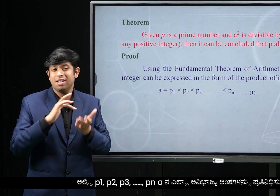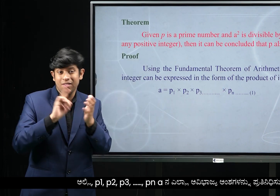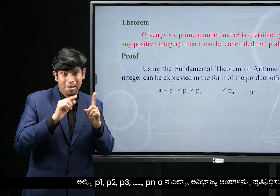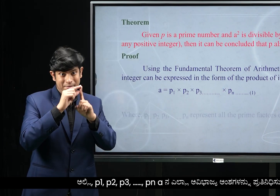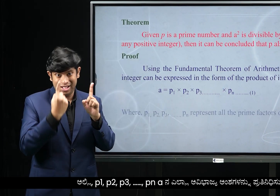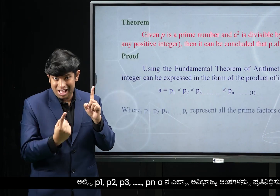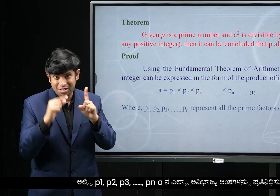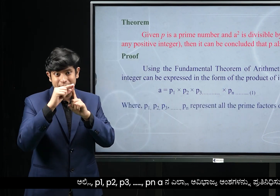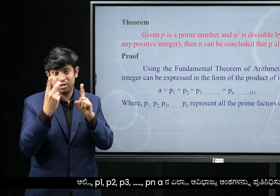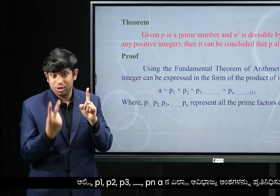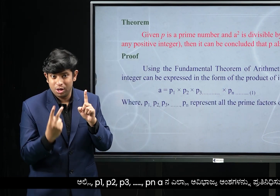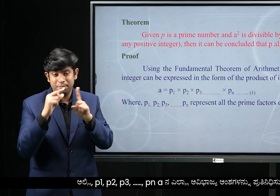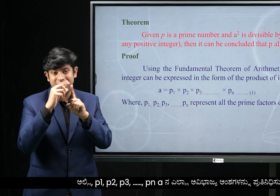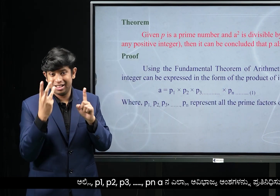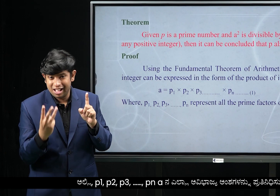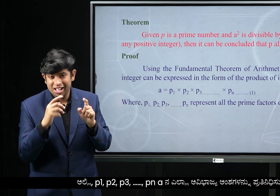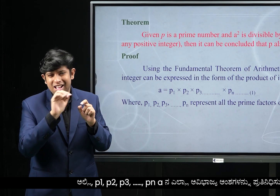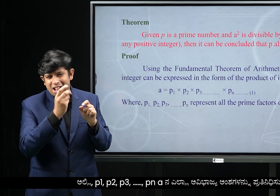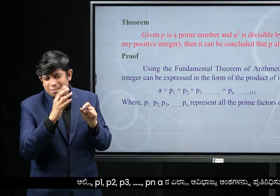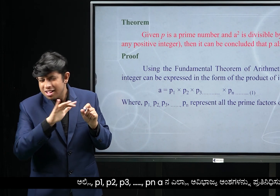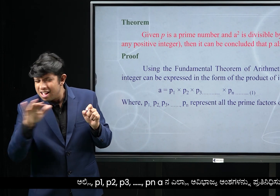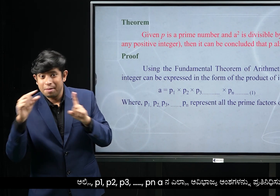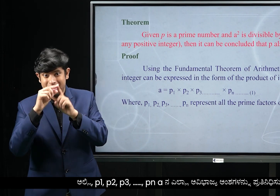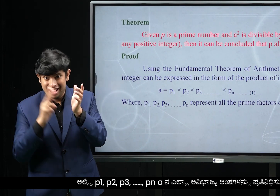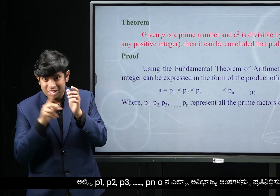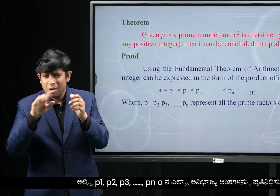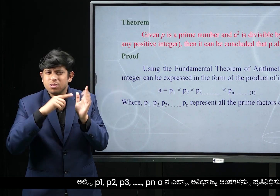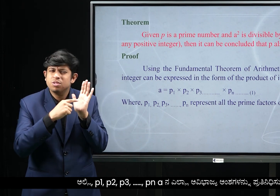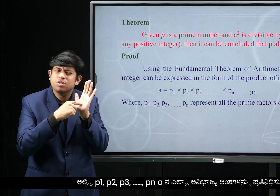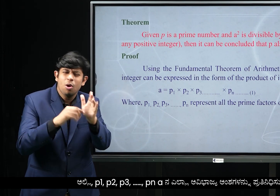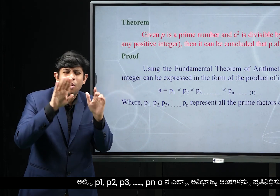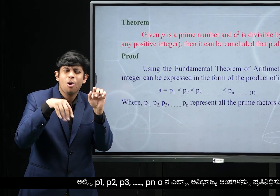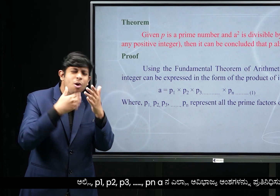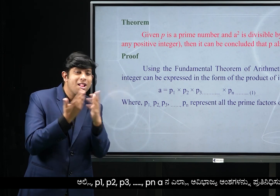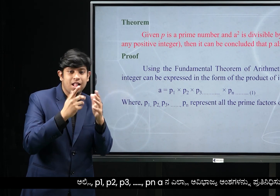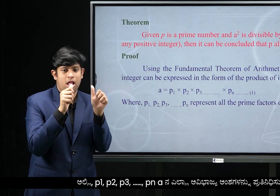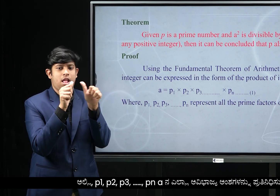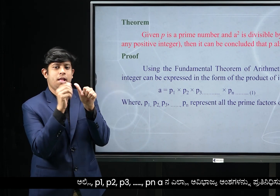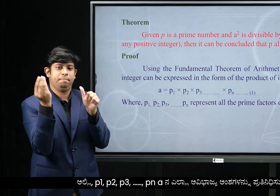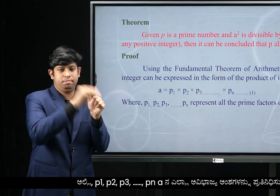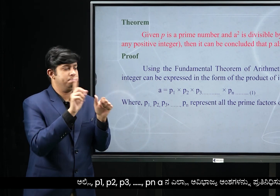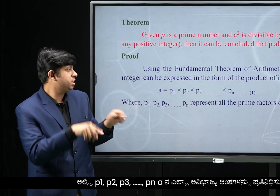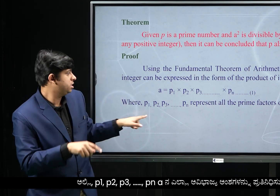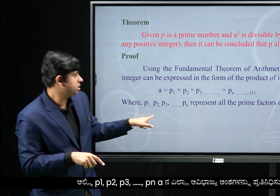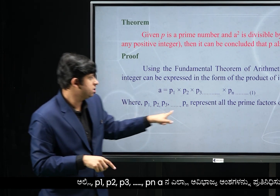ಅಲ್ಲಿ p1 p2 p3 pn a ನ ಎಲ್ಲ ಅವಿಭಾಜ್ಯಾಂಶಗಳನ್ನು ಪ್ರತಿನಿಧಿಸುತ್ತದೆ.